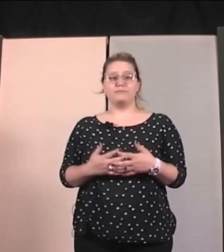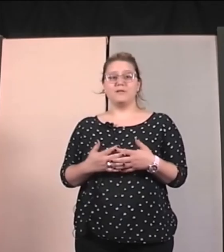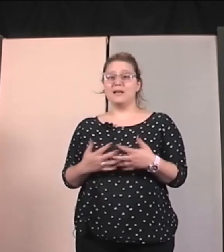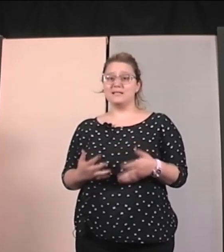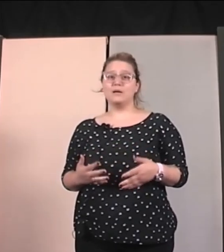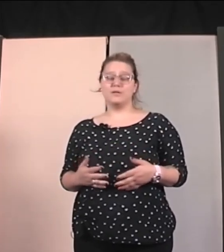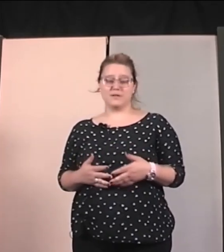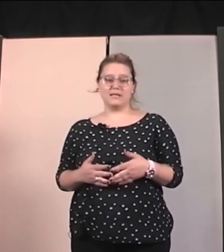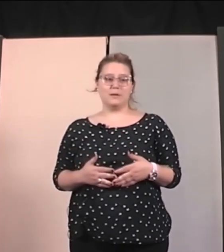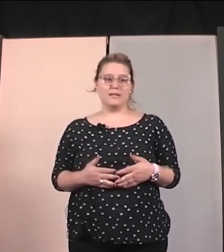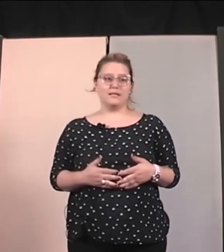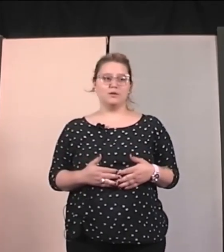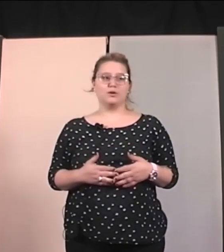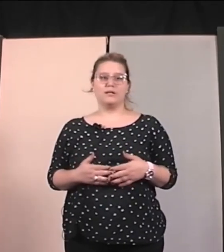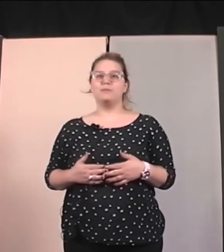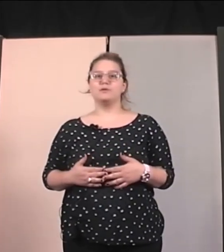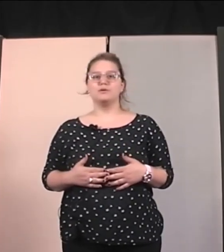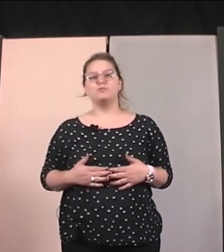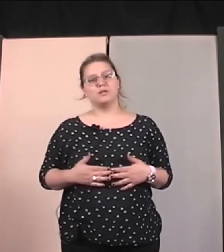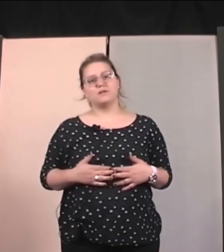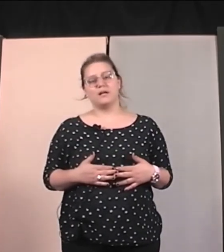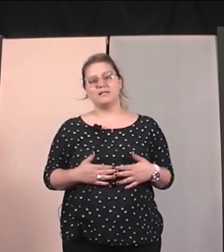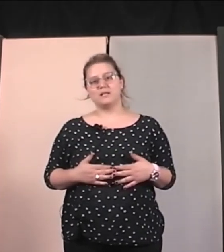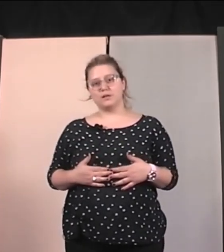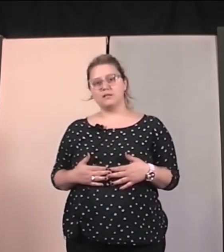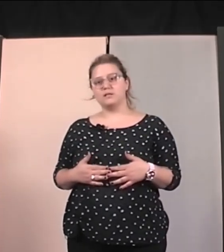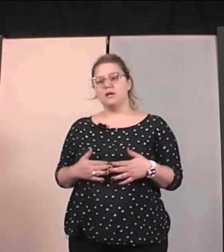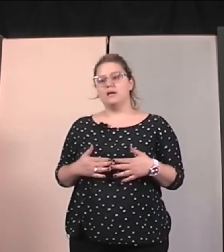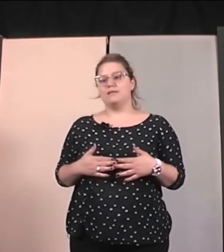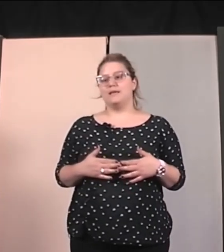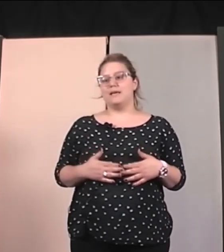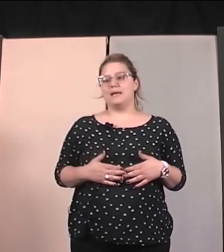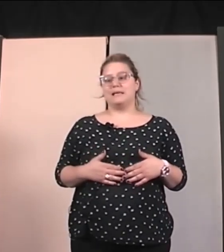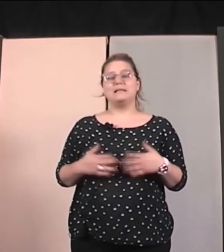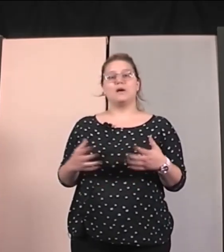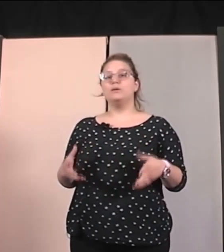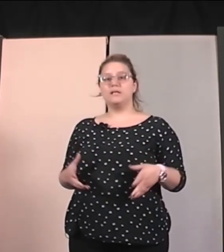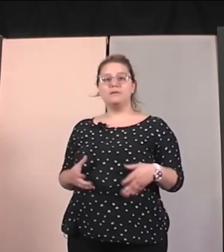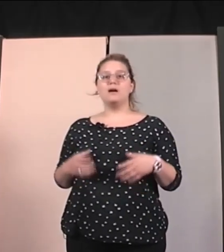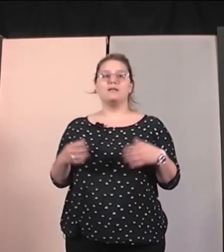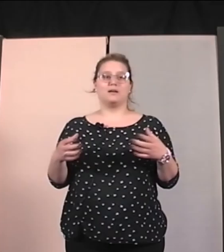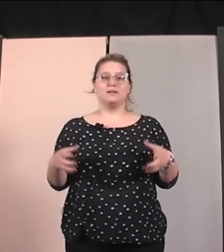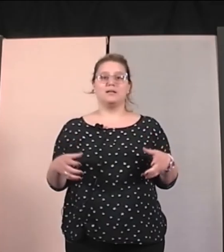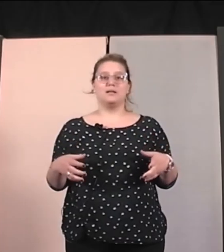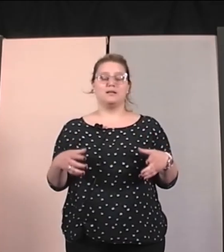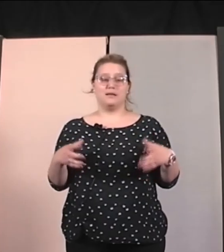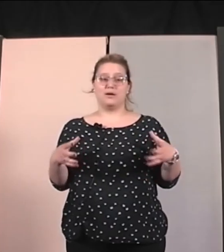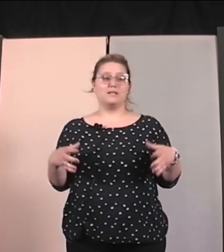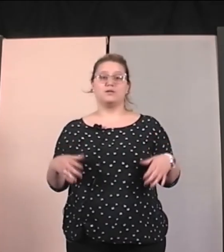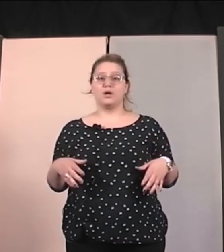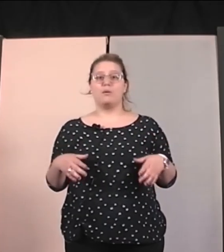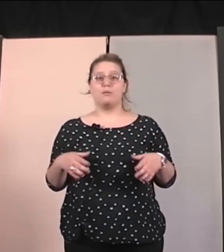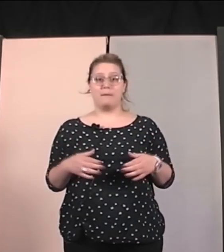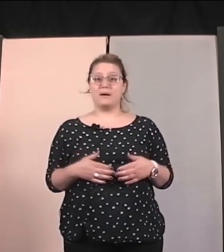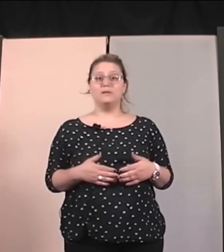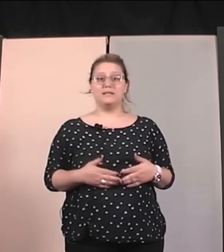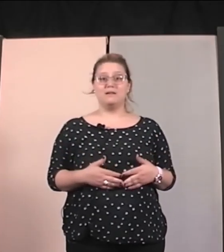Así que bueno Se está debatiendo con el apoyo de muchas organizaciones De gente que cultiva De gente de organizaciones como Mamá Cultiva